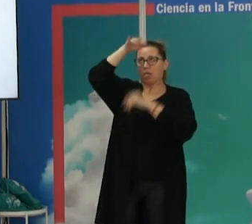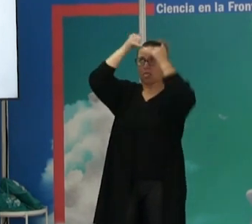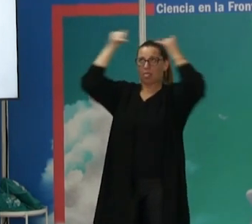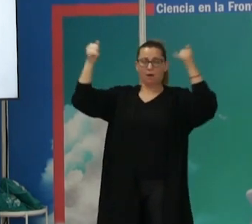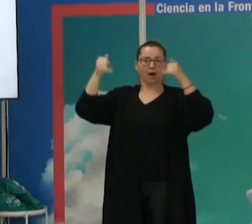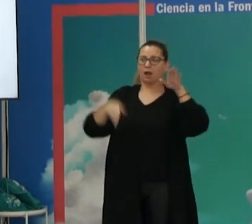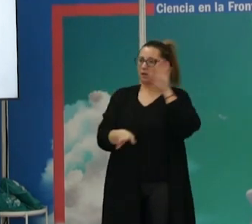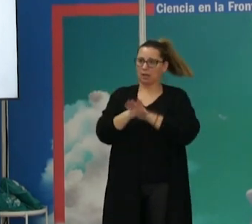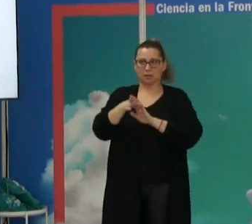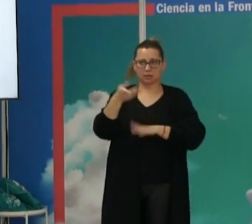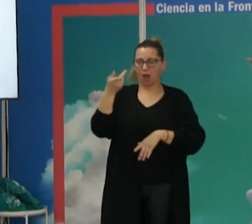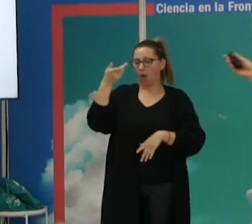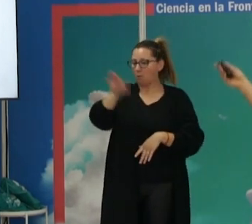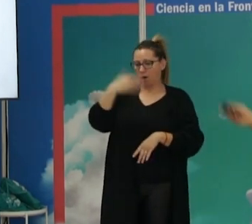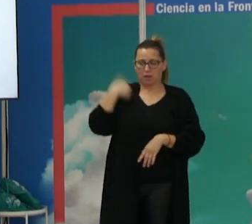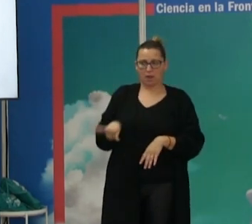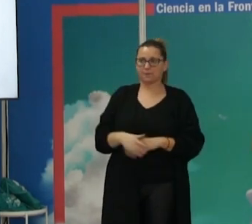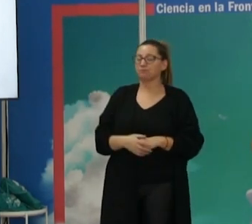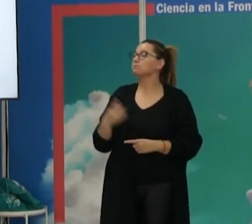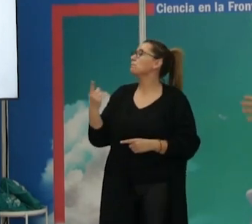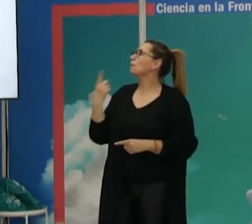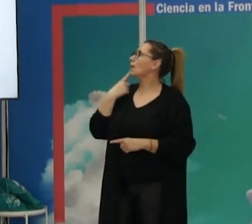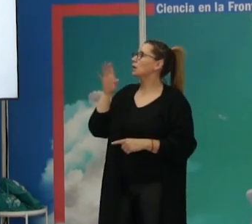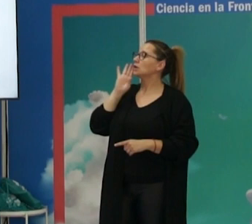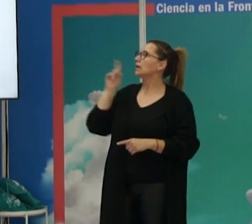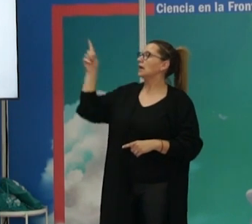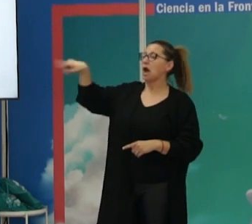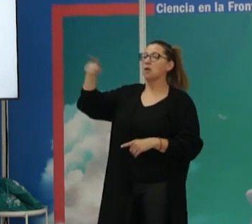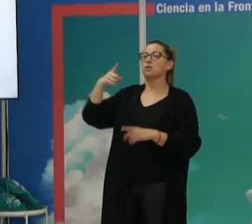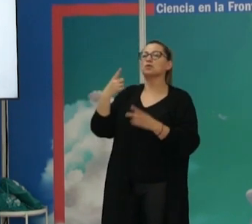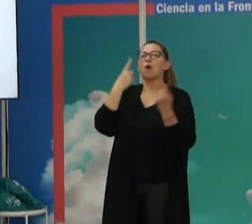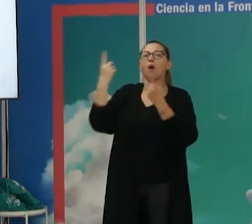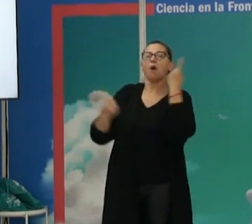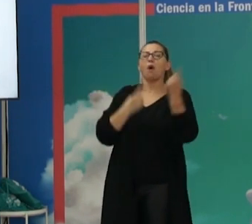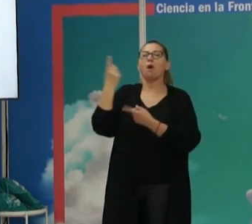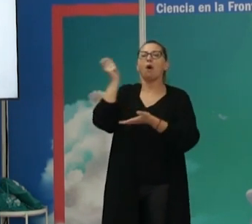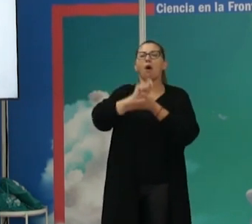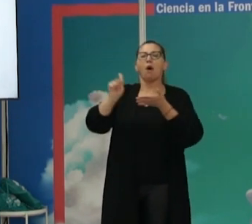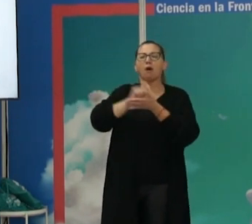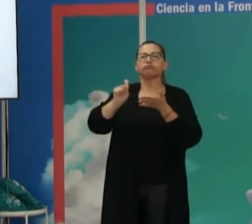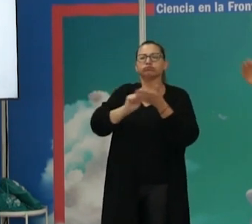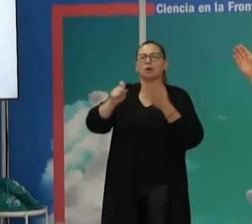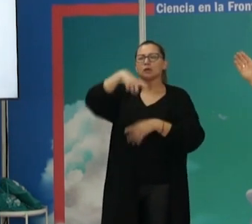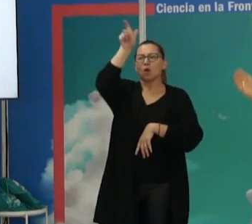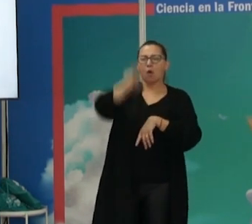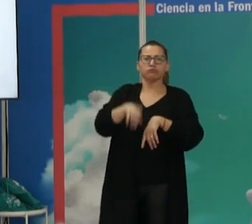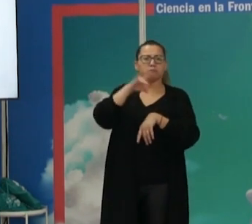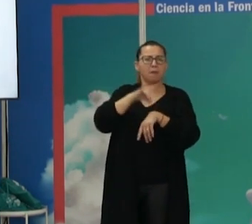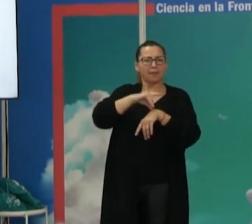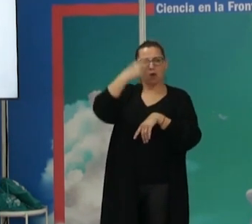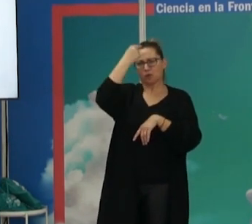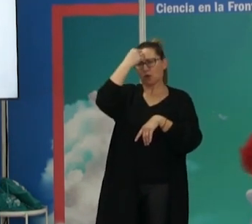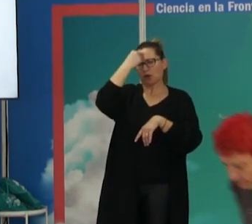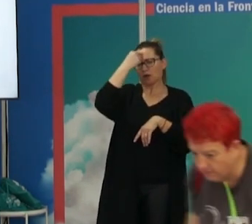Bueno, esto es lo que acabo de decir. Algunos autores, que son neurólogos de reconocidísimo prestigio, han publicado en